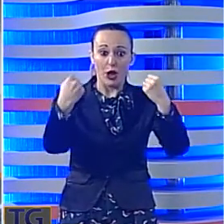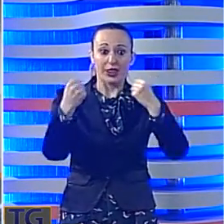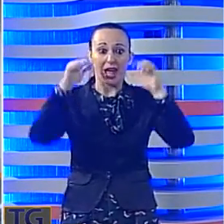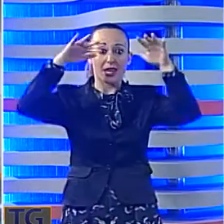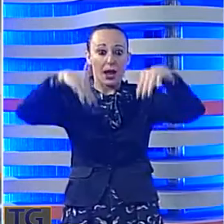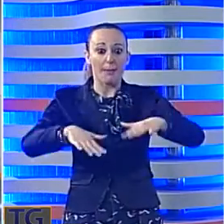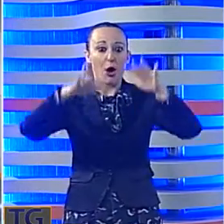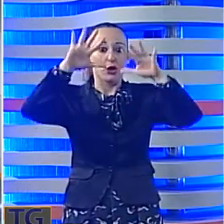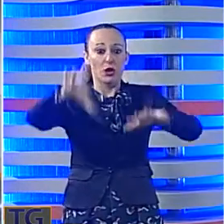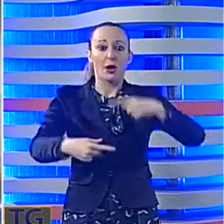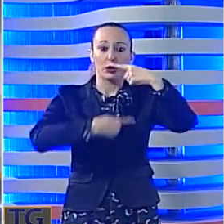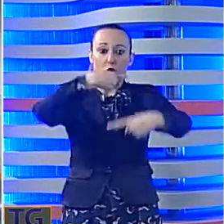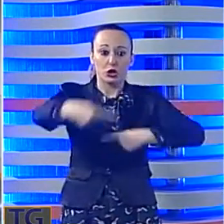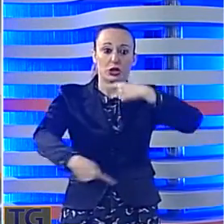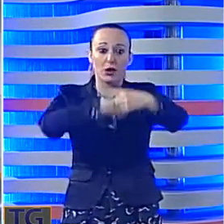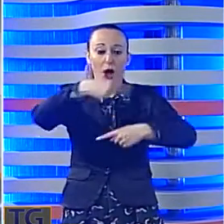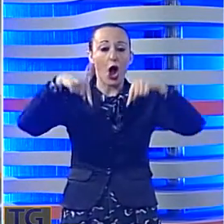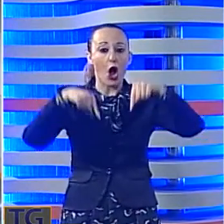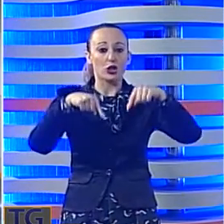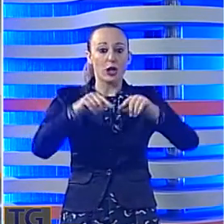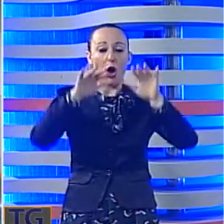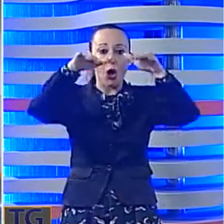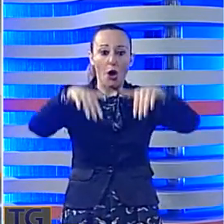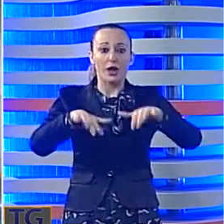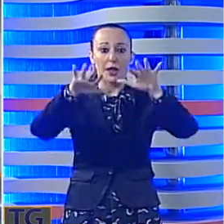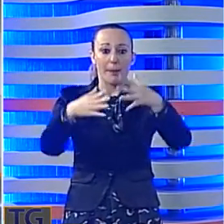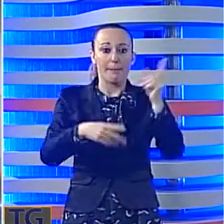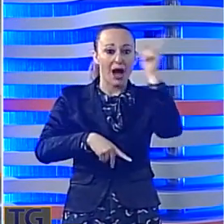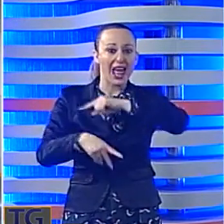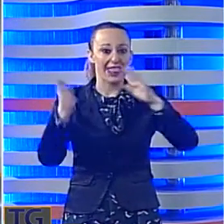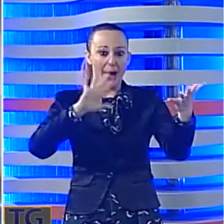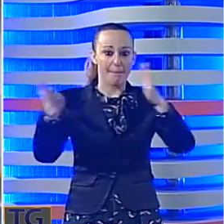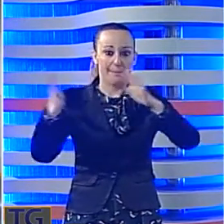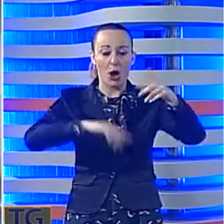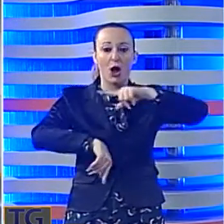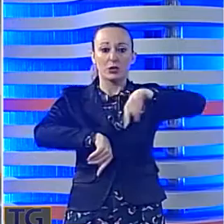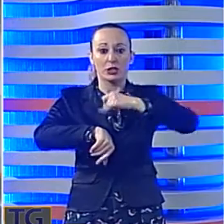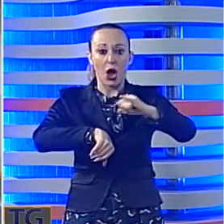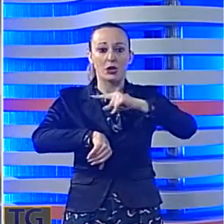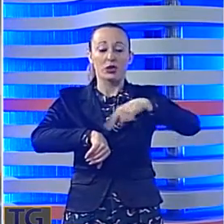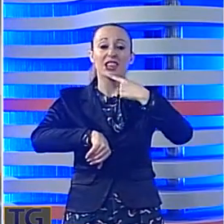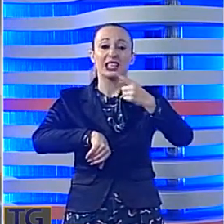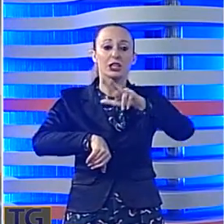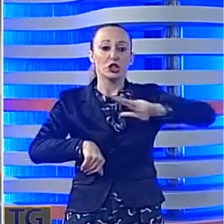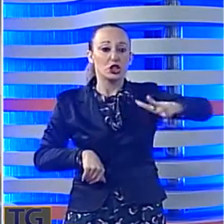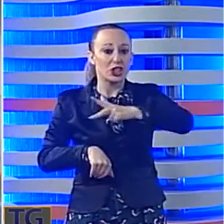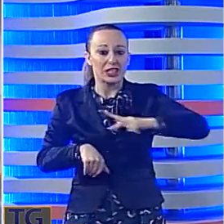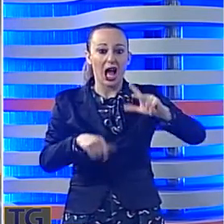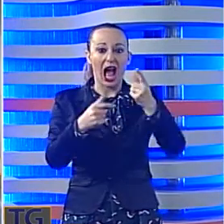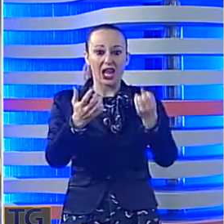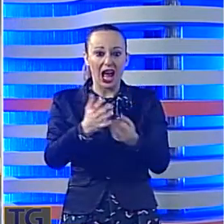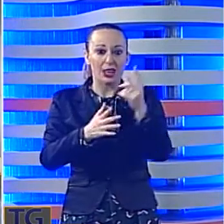Torniamo a parlare di maltempo, venti temporali e mare in